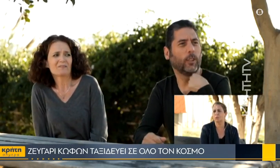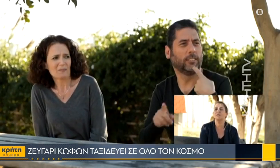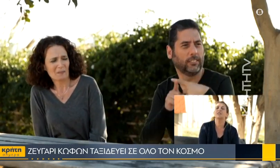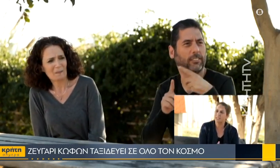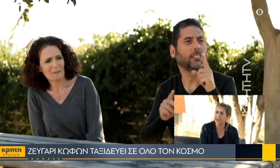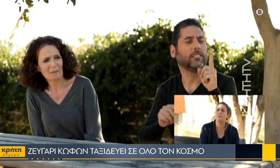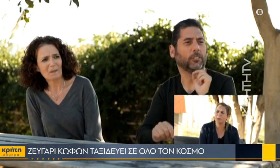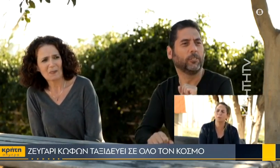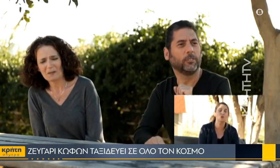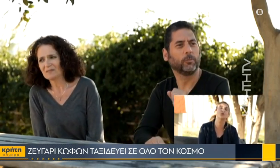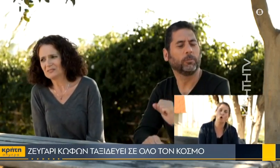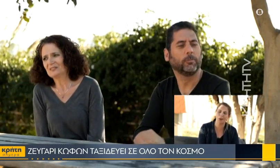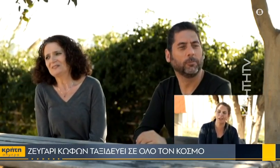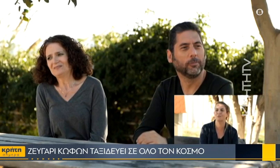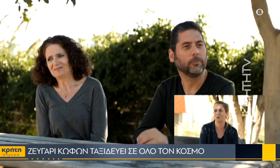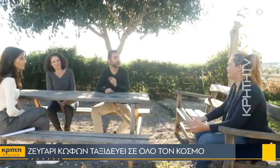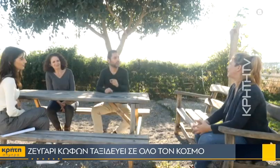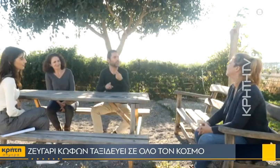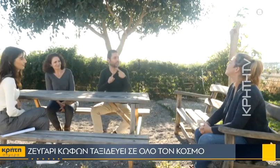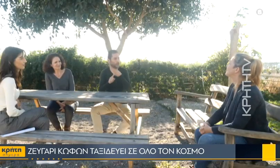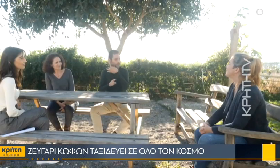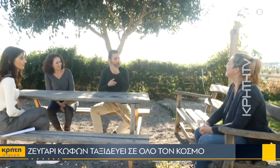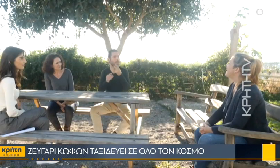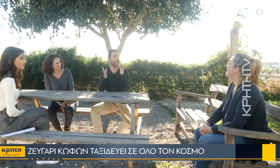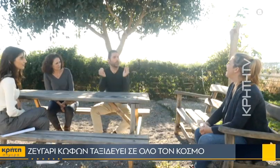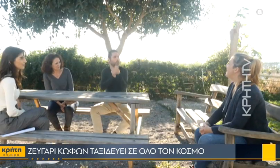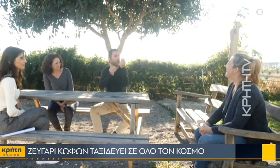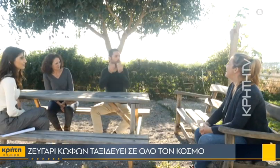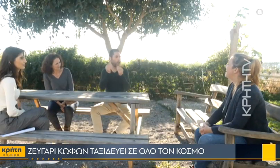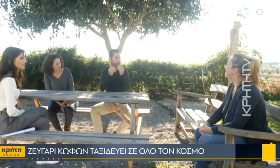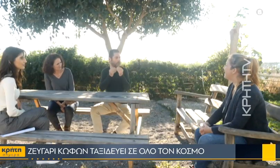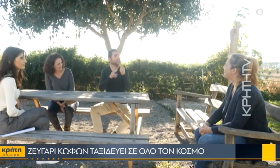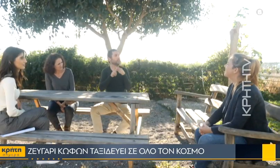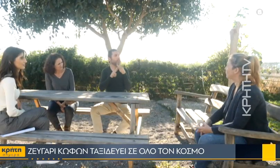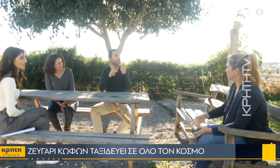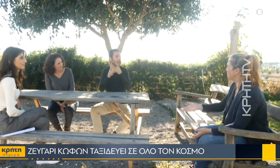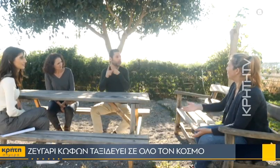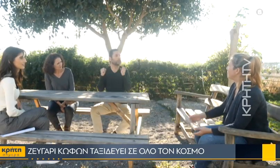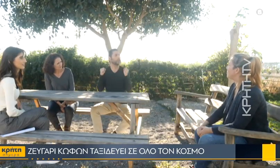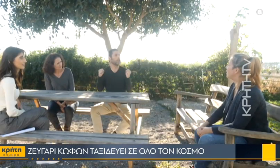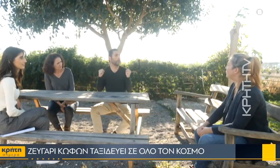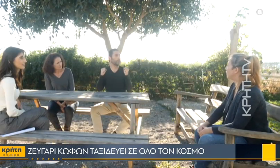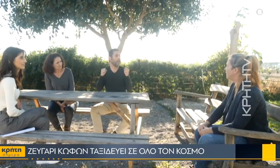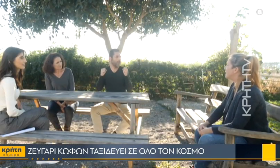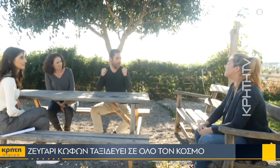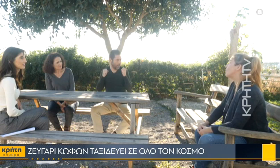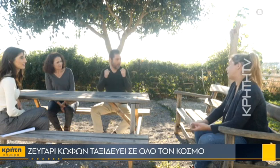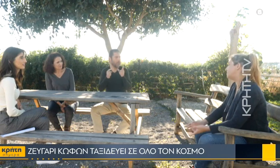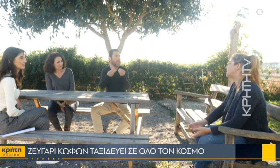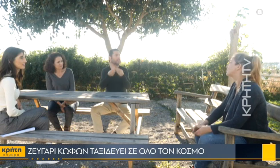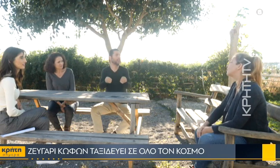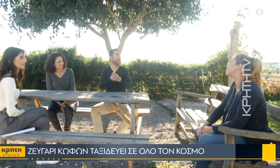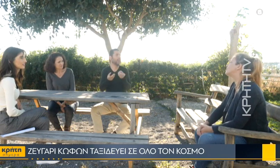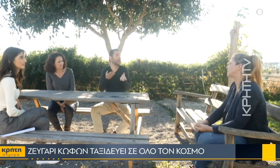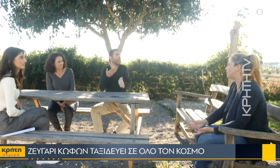θα αντιμετωπίσεις. Σε κάθε περίπτωση όμως όλα λύνονται και όλα αντιμετωπίζονται. Και σε αυτό το σημείο θέλω να πω, λέει και ο